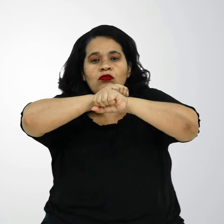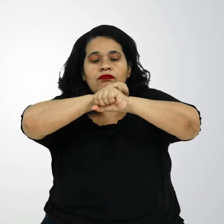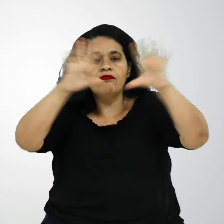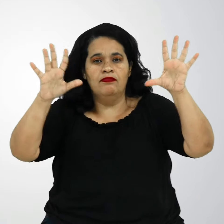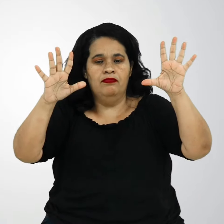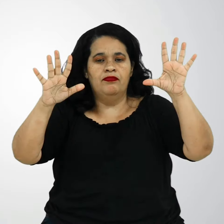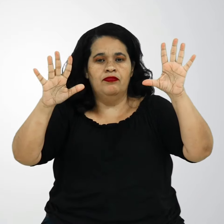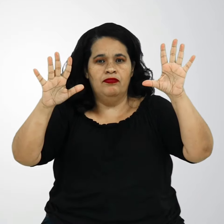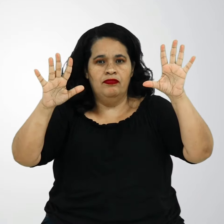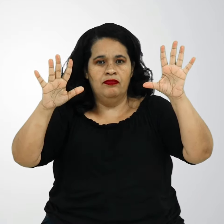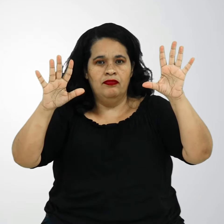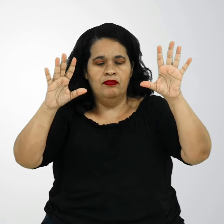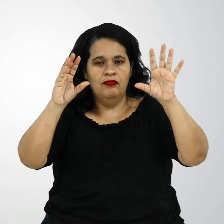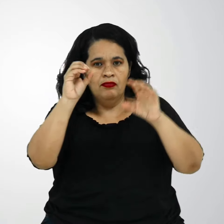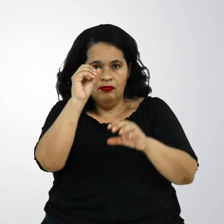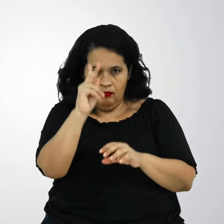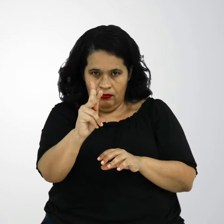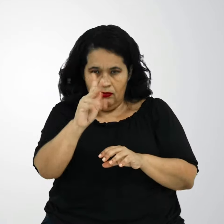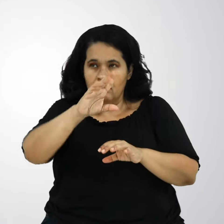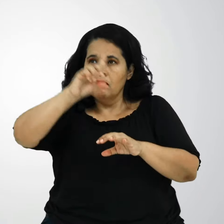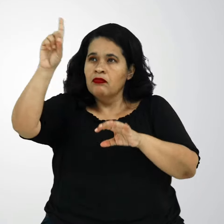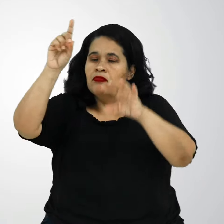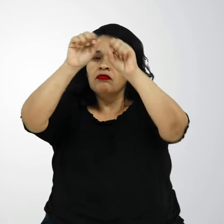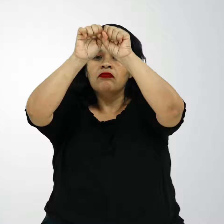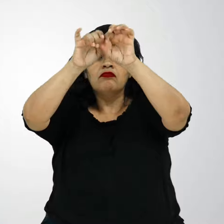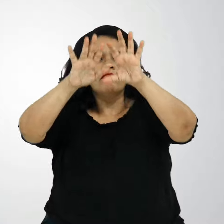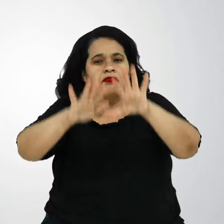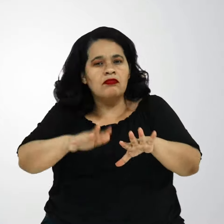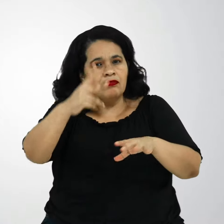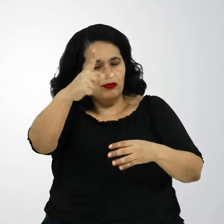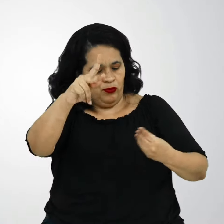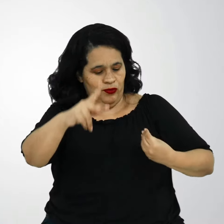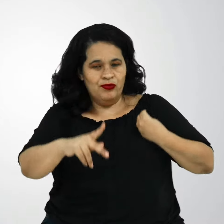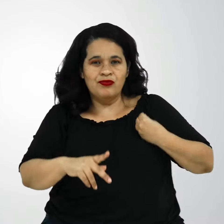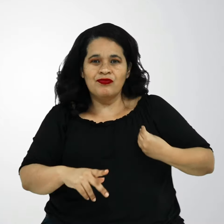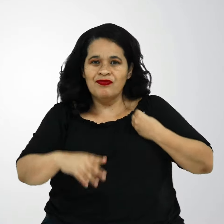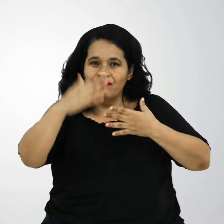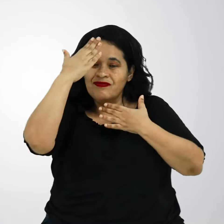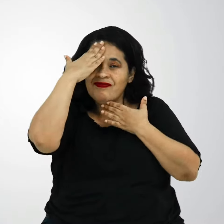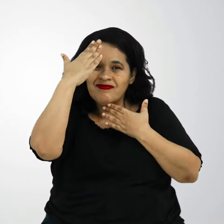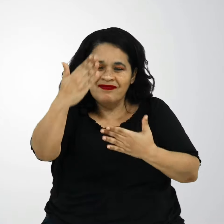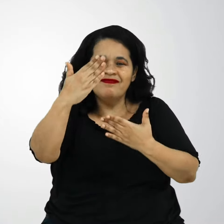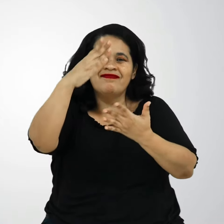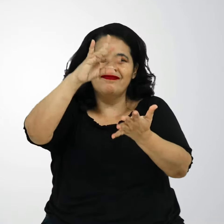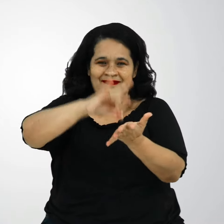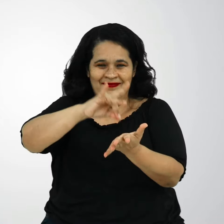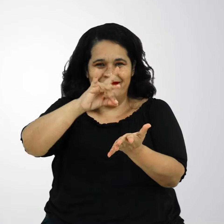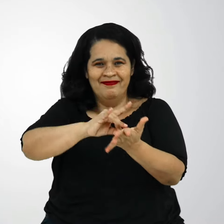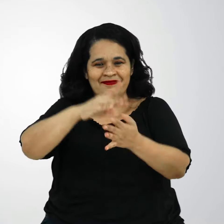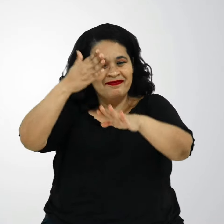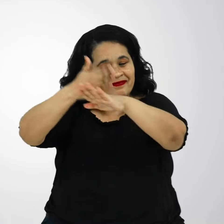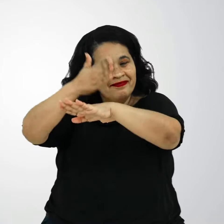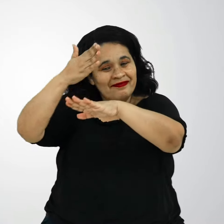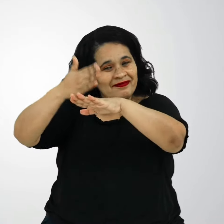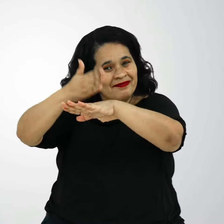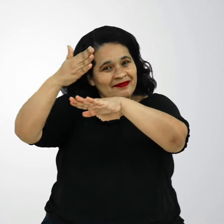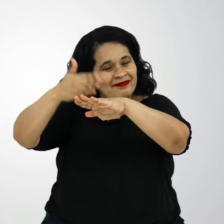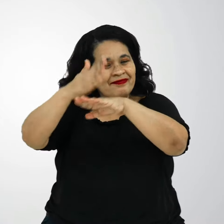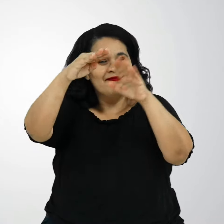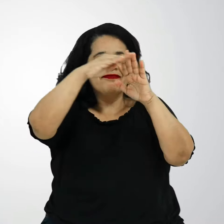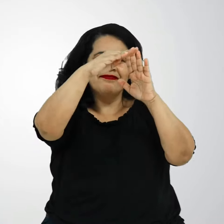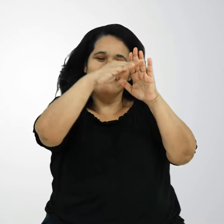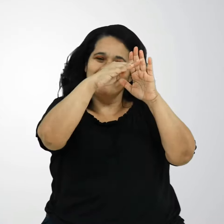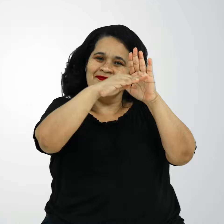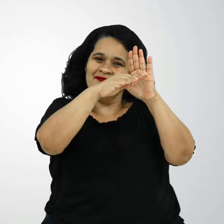desta profecia. Então, que Deus abençoe sua vida, obrigado por estar aqui com a gente, né? Participar desse programa conosco, que